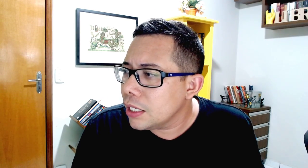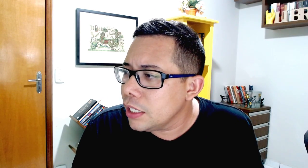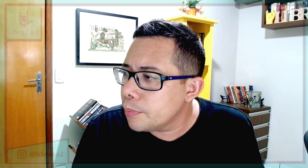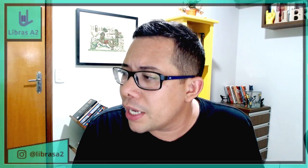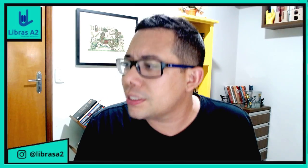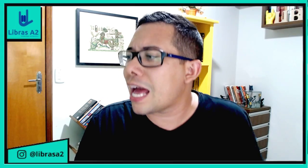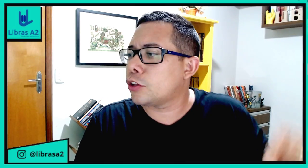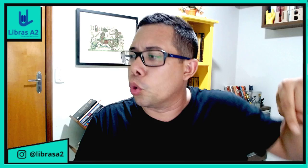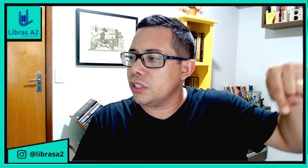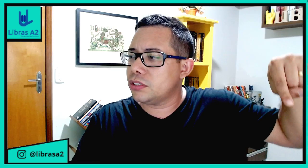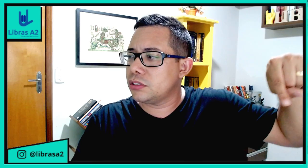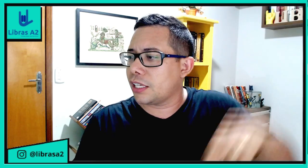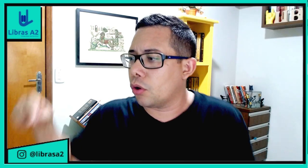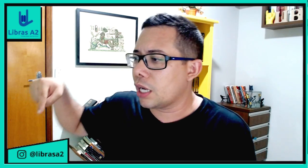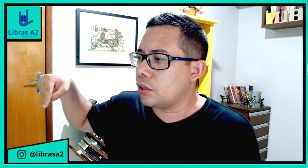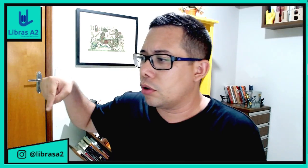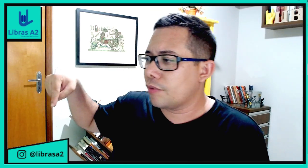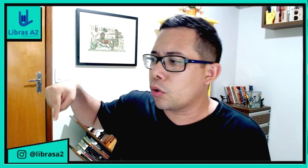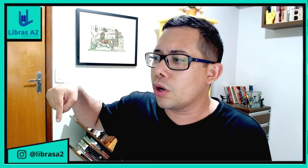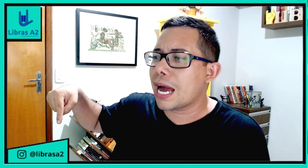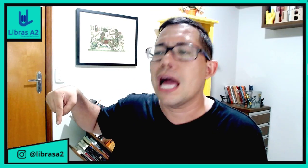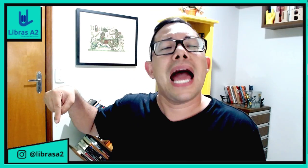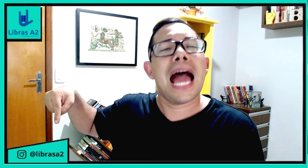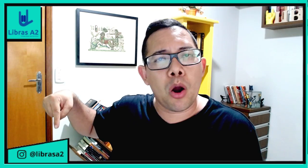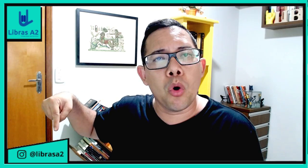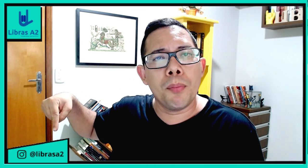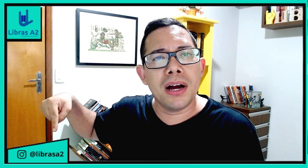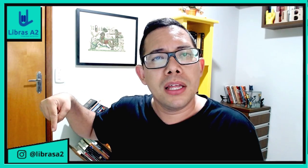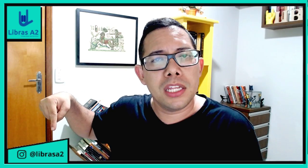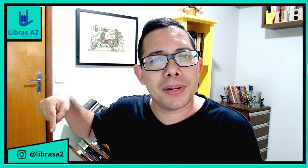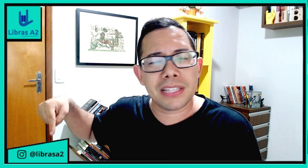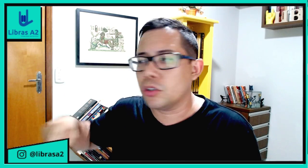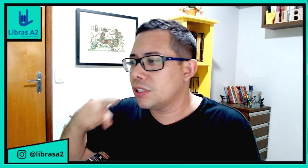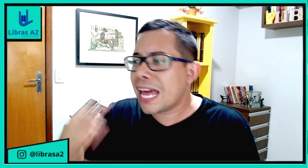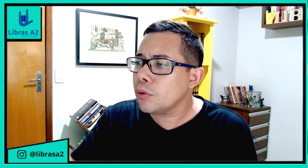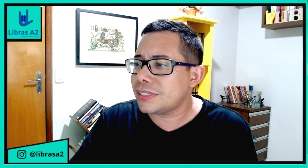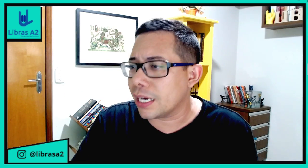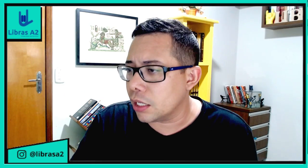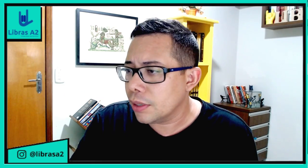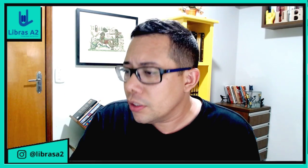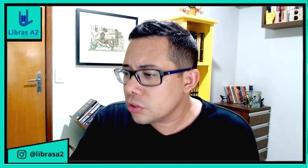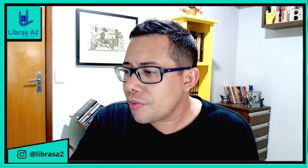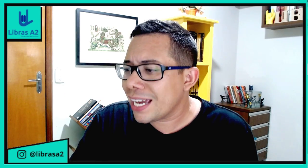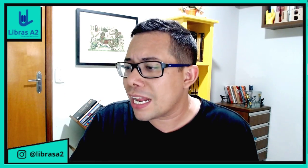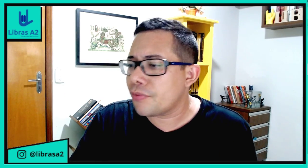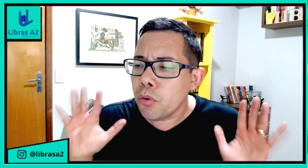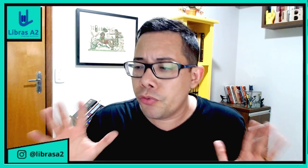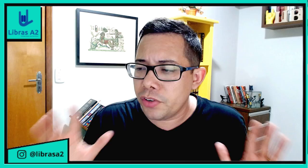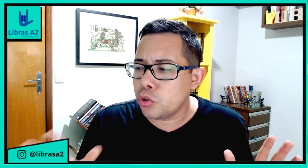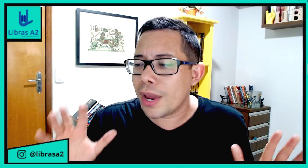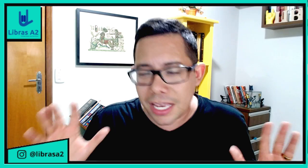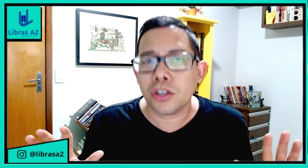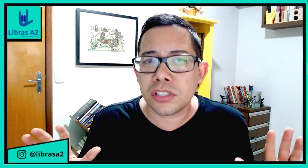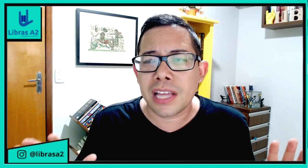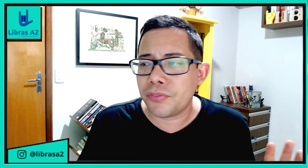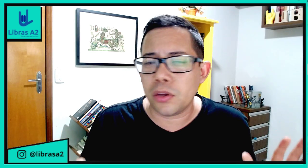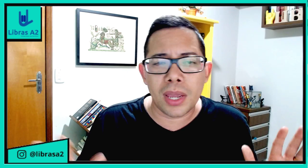lá@libra a dois aqui ó aqui ó vai colocar@engraçado lá no Instagram a gravar o vídeo esse é o desafio